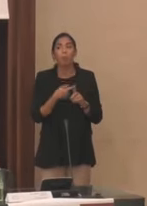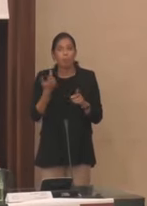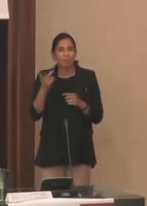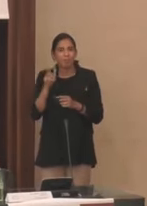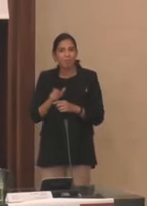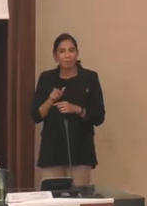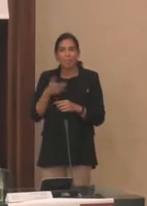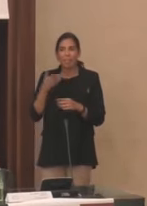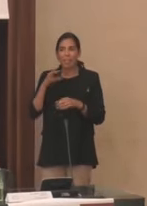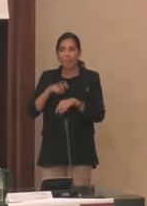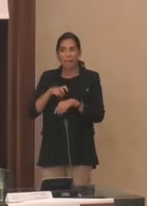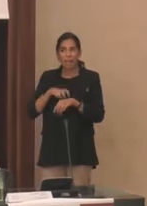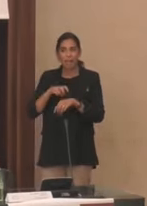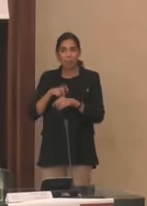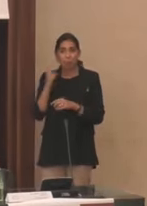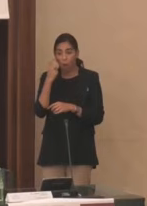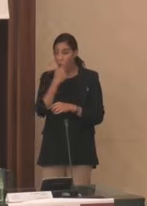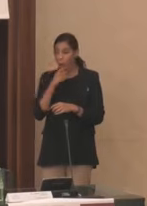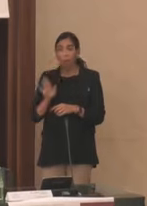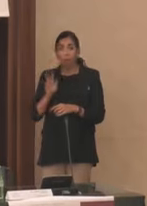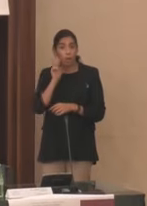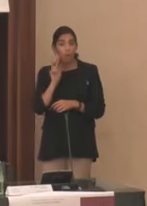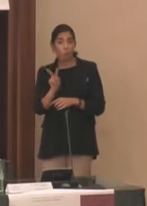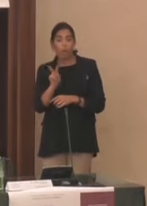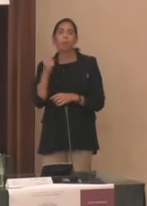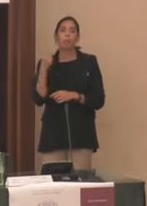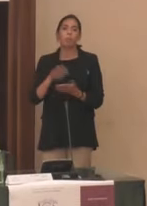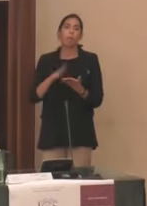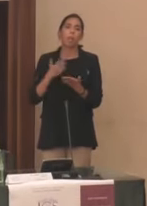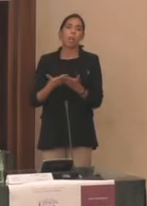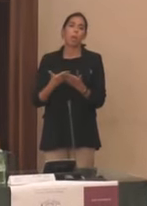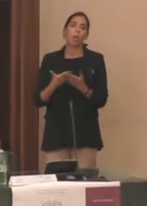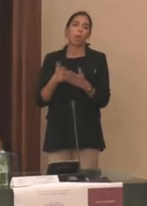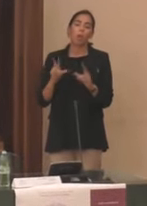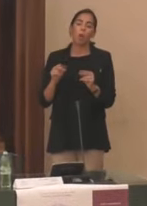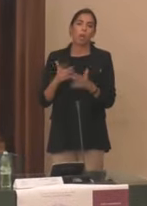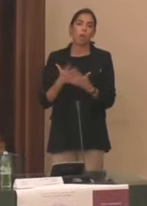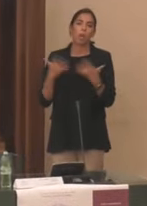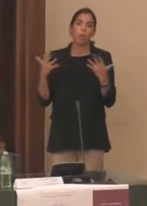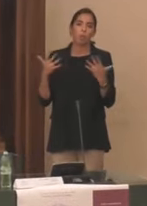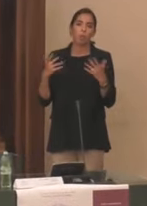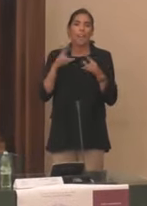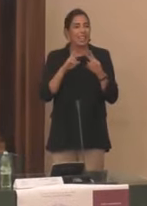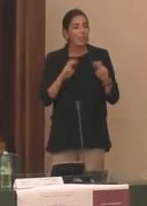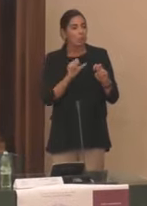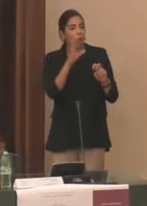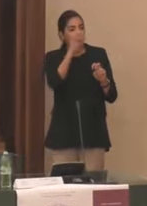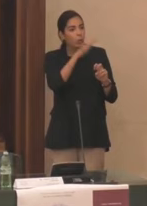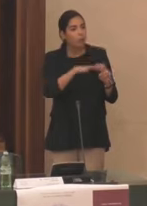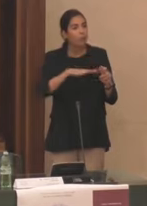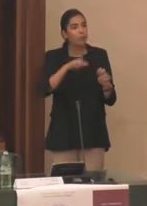un valore enorme. La ricerca non si può più fare solo nelle università, bisogna farla nel territorio,